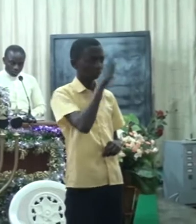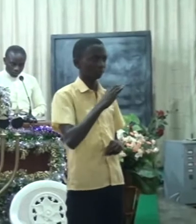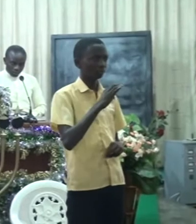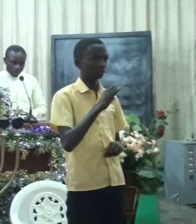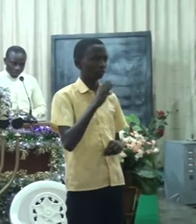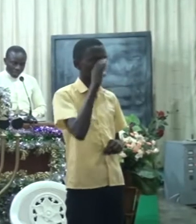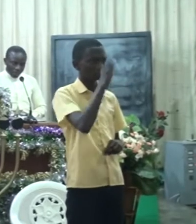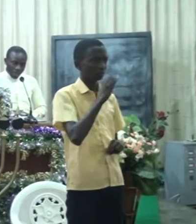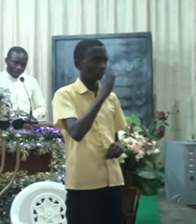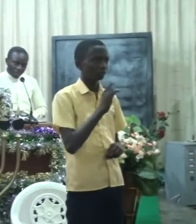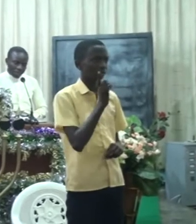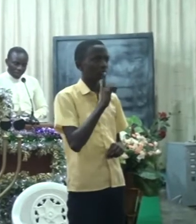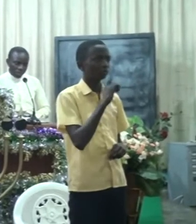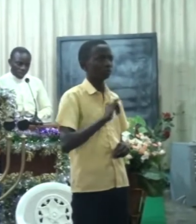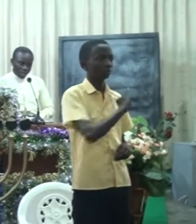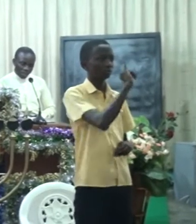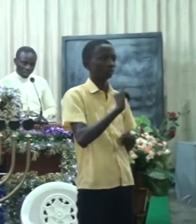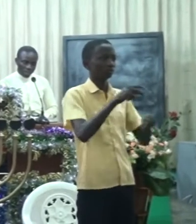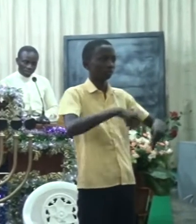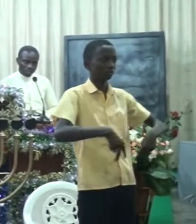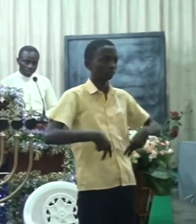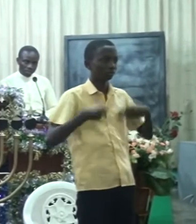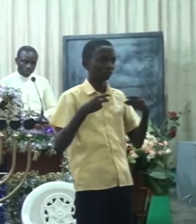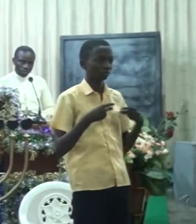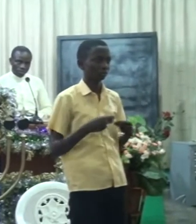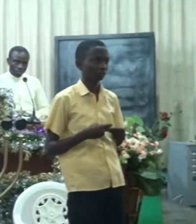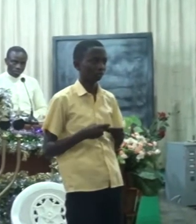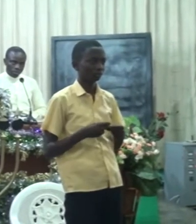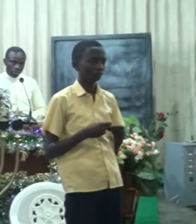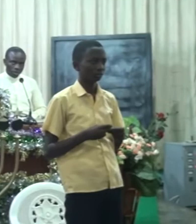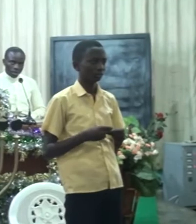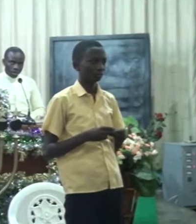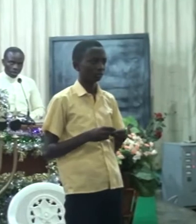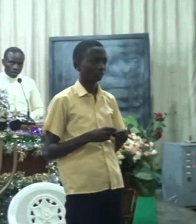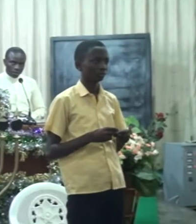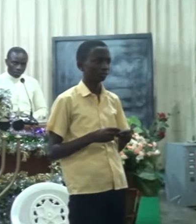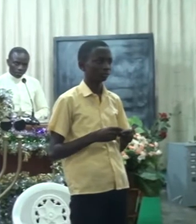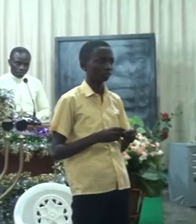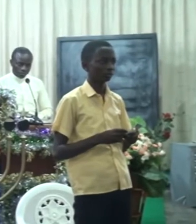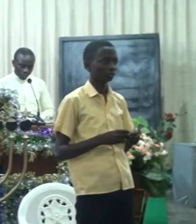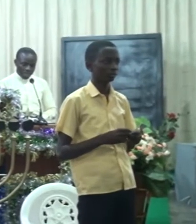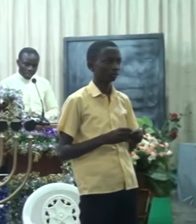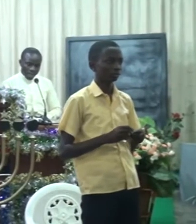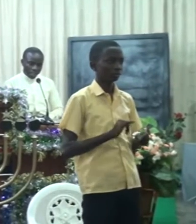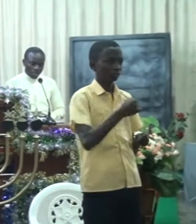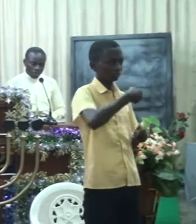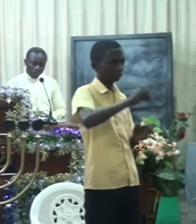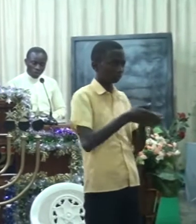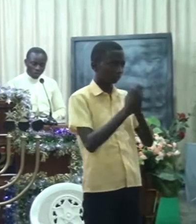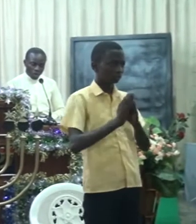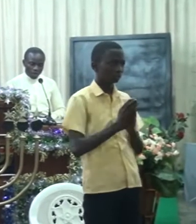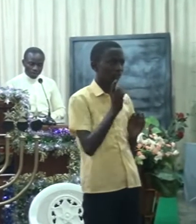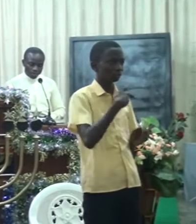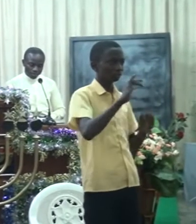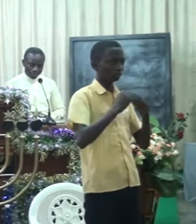kwenye niliishi. Il va dire, je vais aller vérifier dans la maison dans laquelle j'étais. Est-ce mko mwenye iko na nguvu kunishindia? Est-ce qu'il y a quelqu'un qui est plus